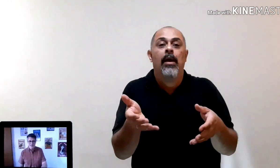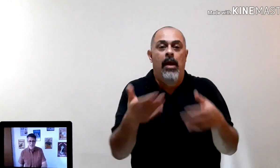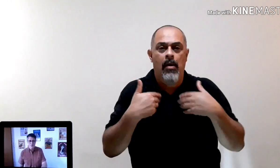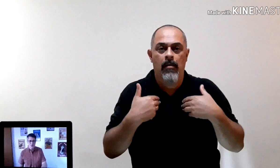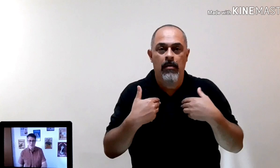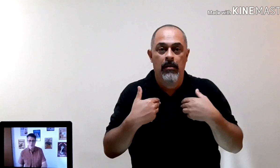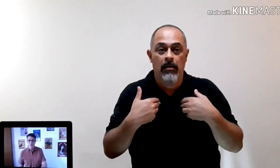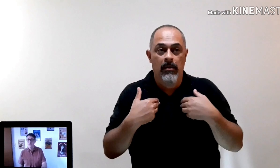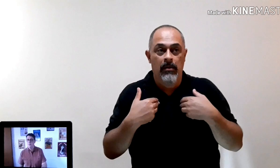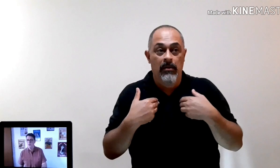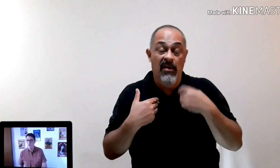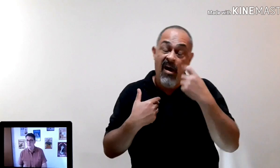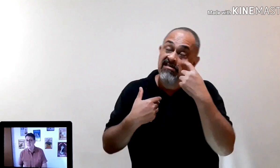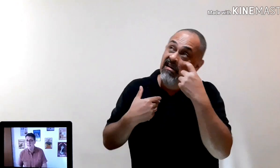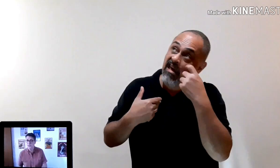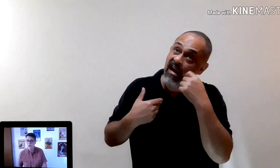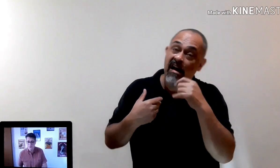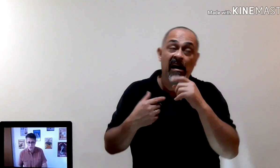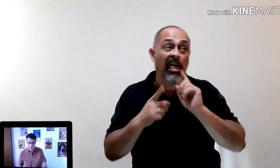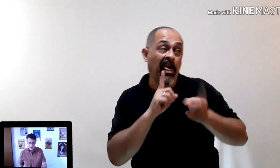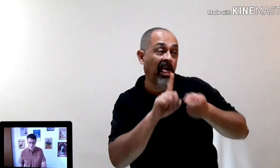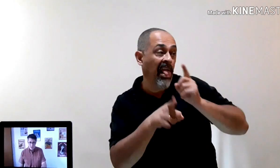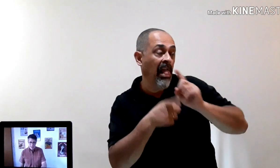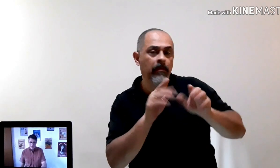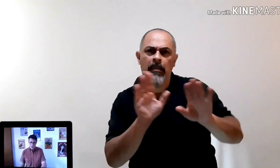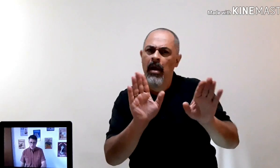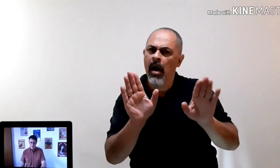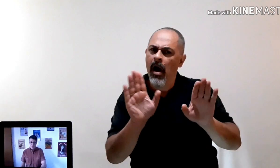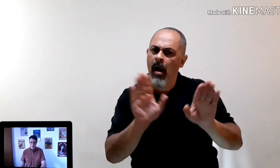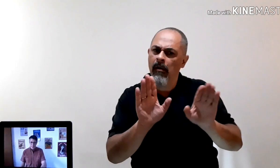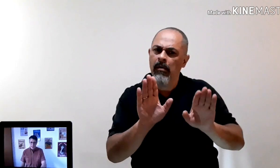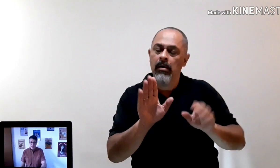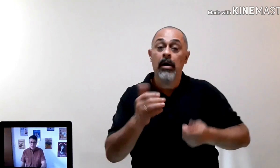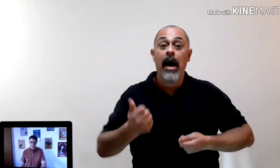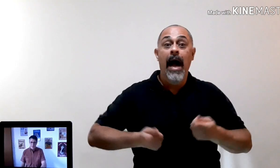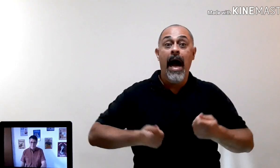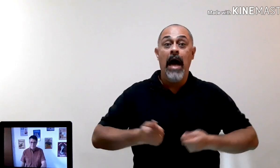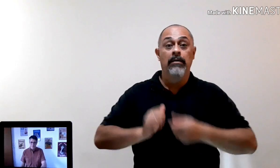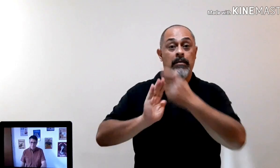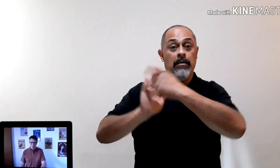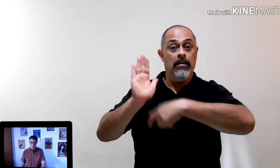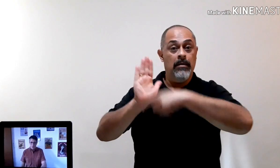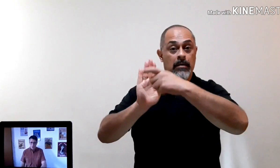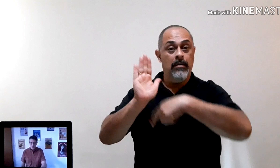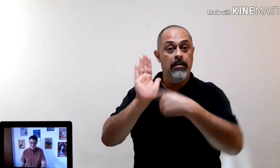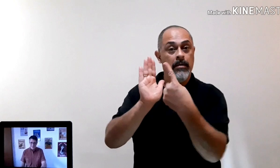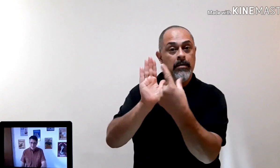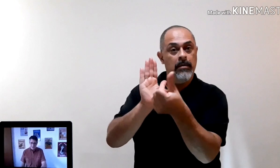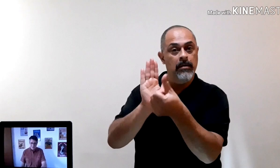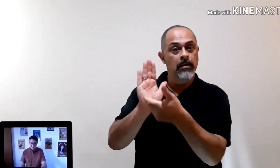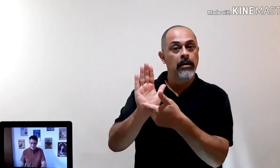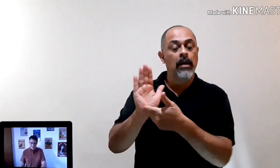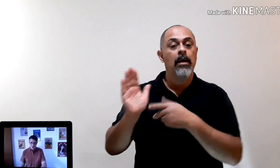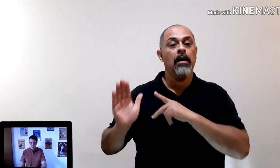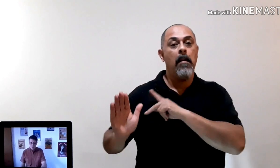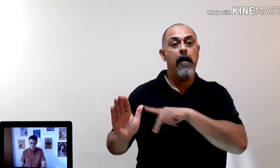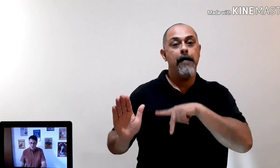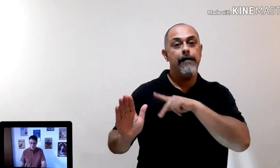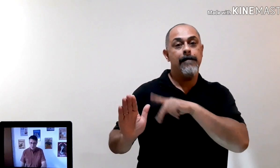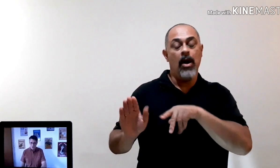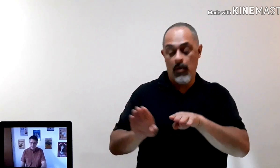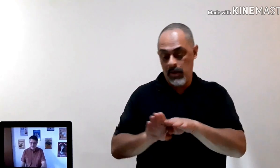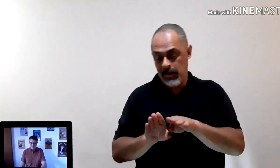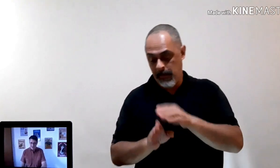A gente vê exemplos, por exemplo, no capítulo 16 do livro de Atos, a gente vê Paulo e Silas